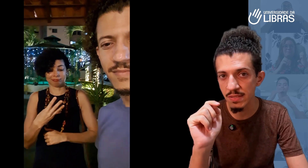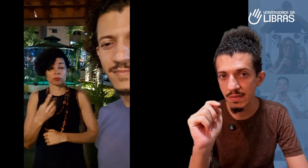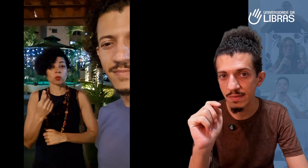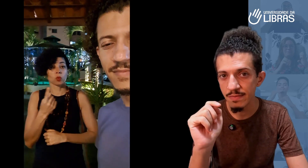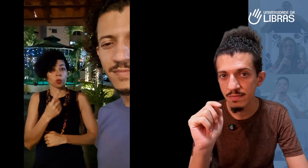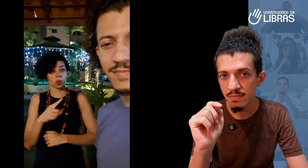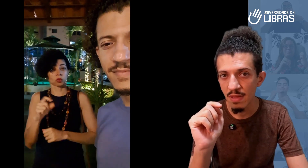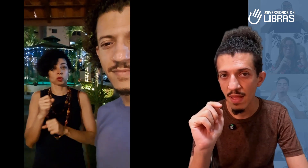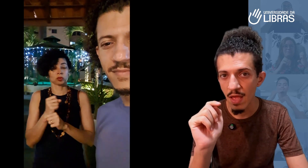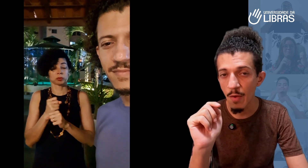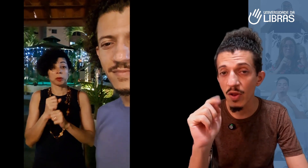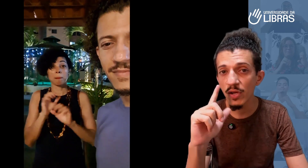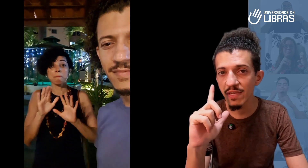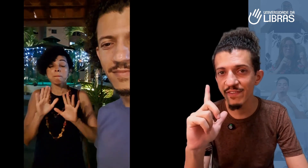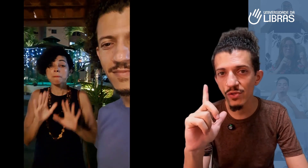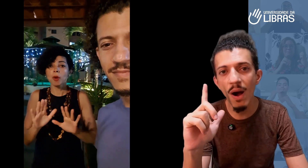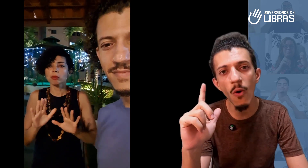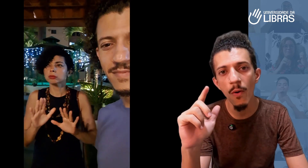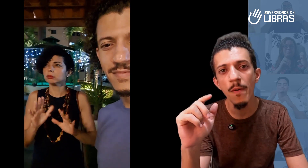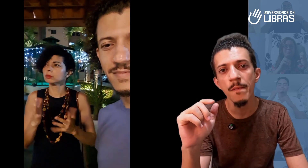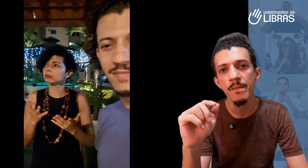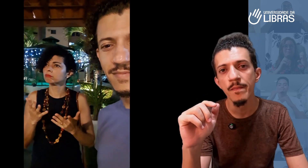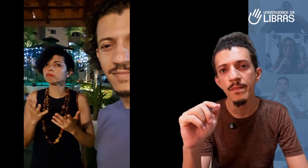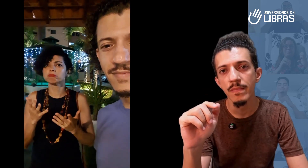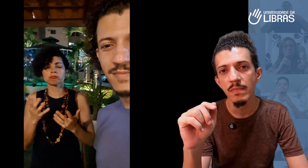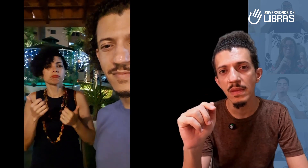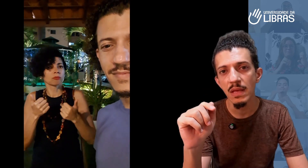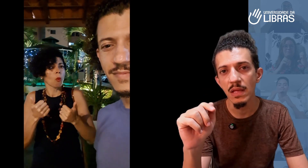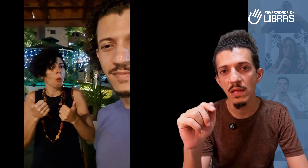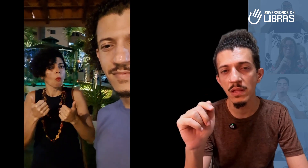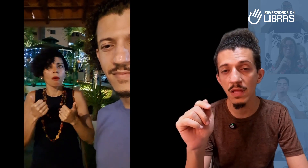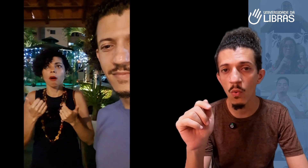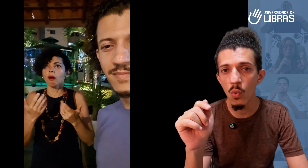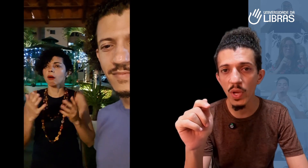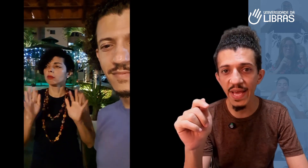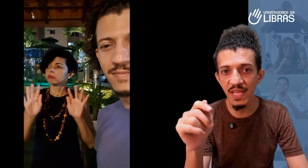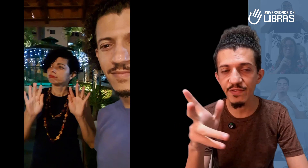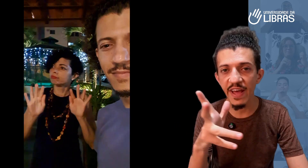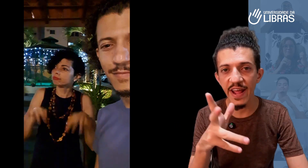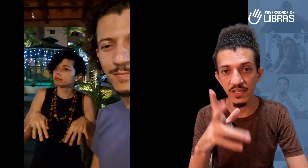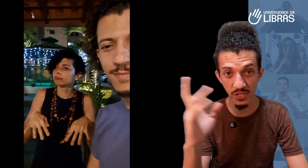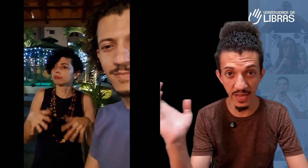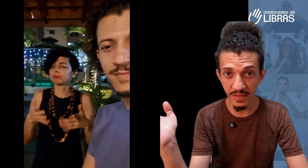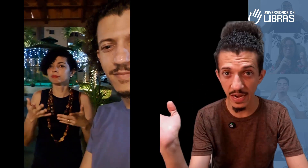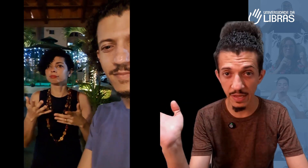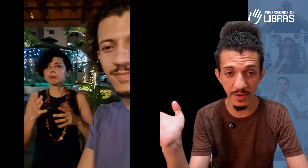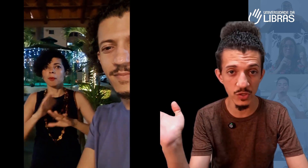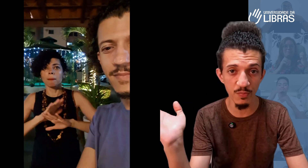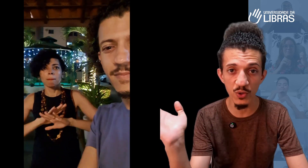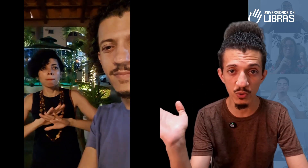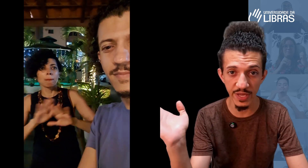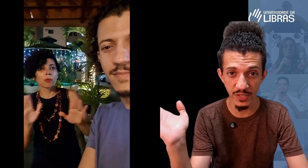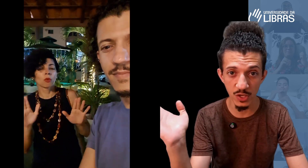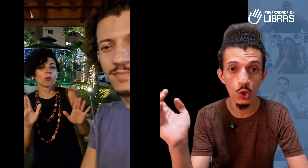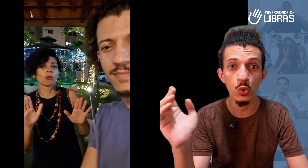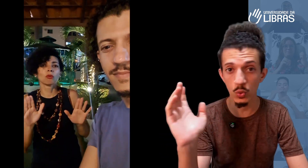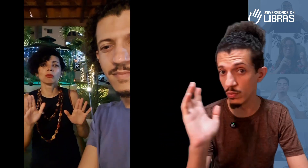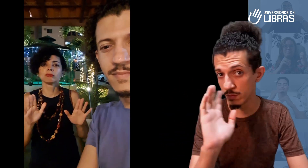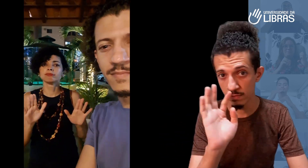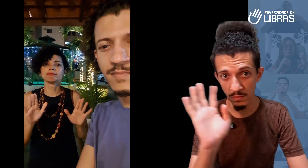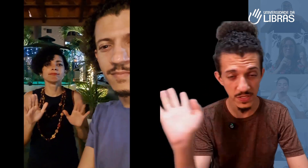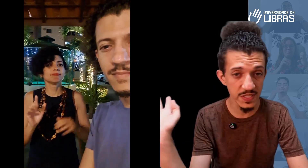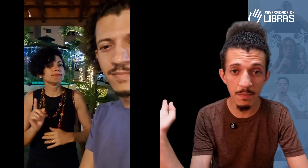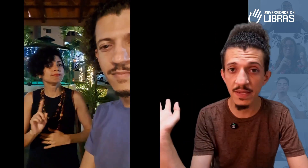português. É uma lógica visual. Então, o que é diferente entre a Libras e o português?